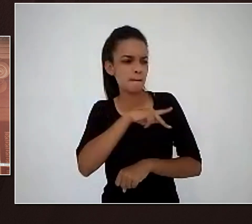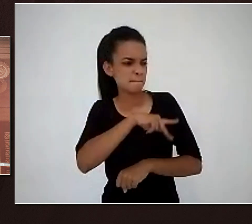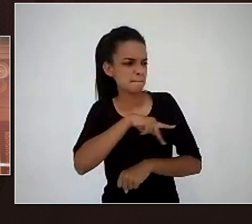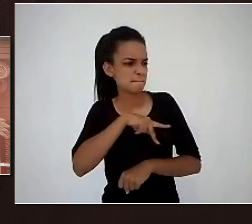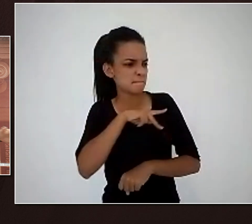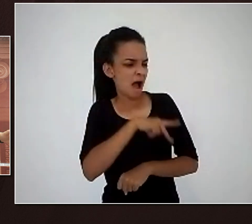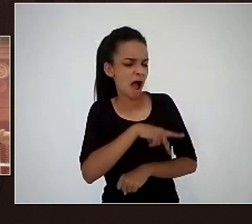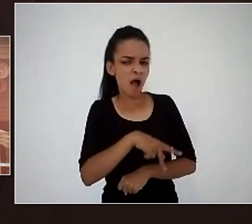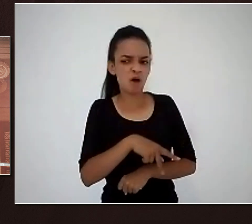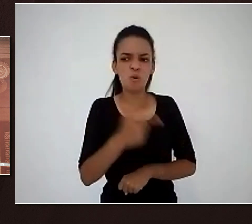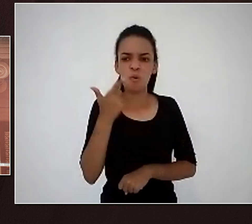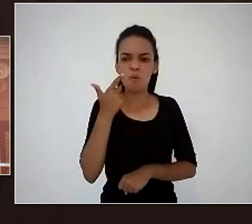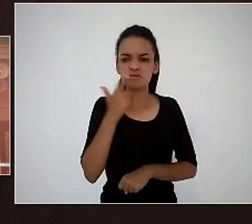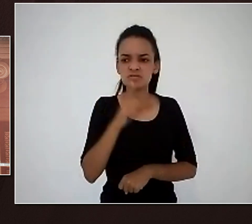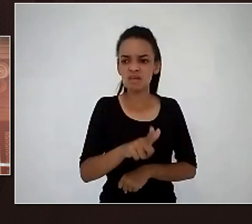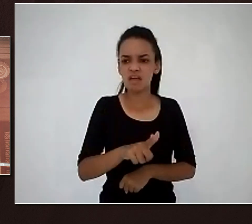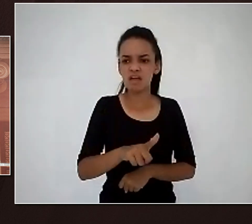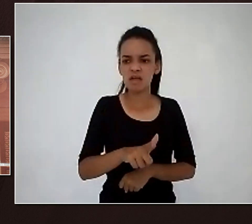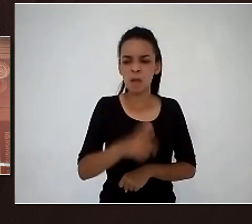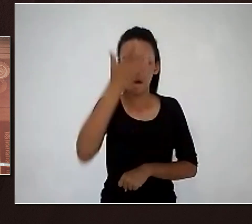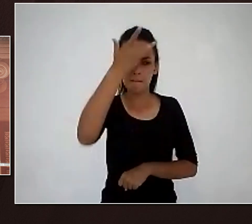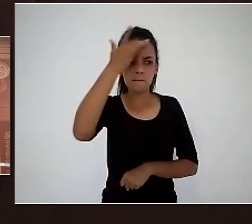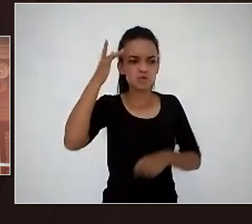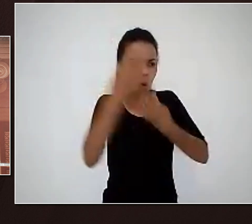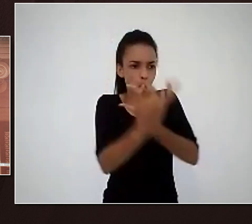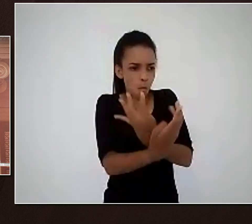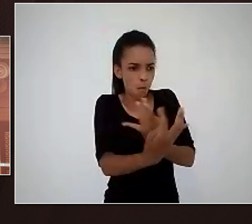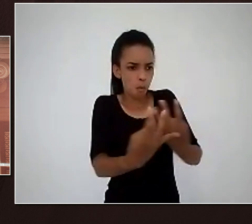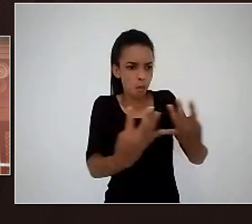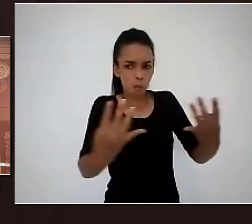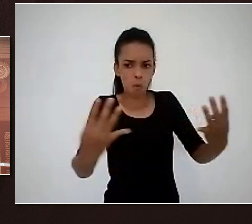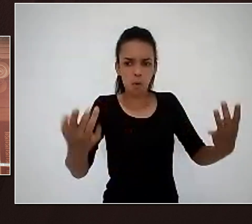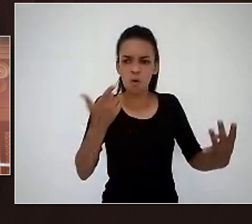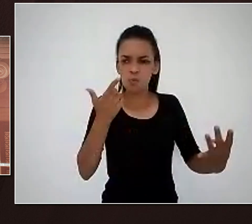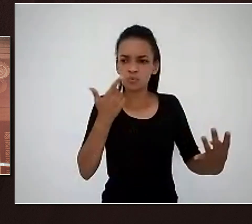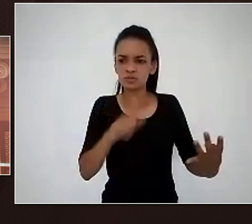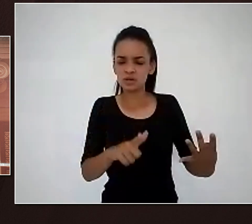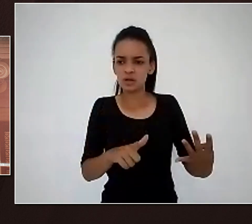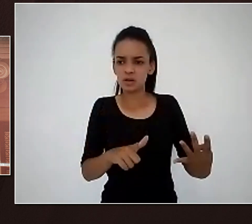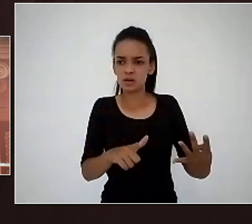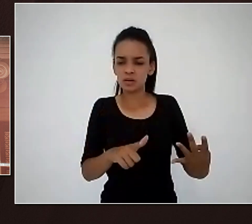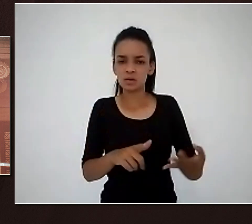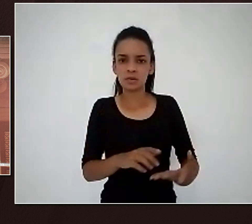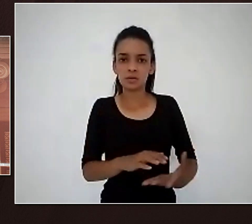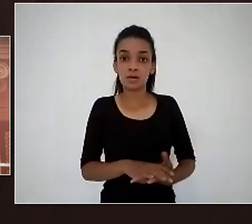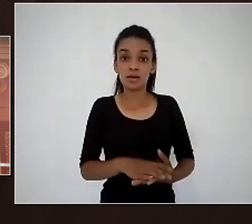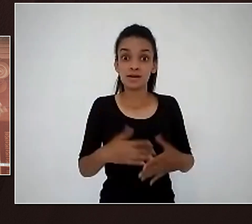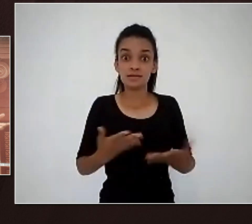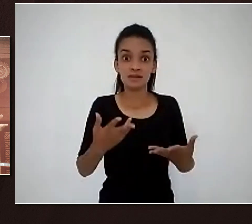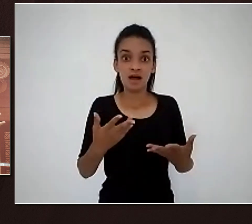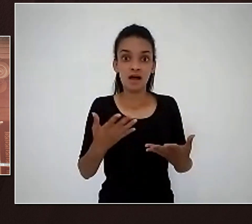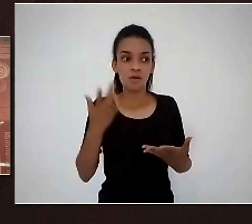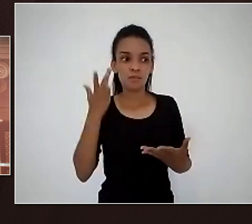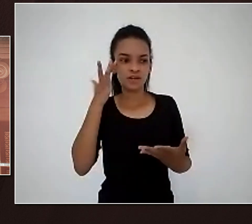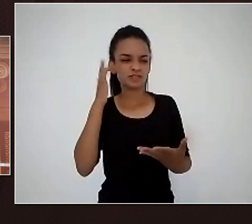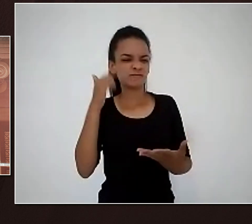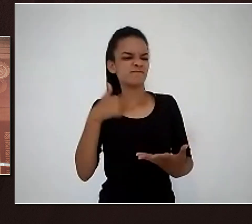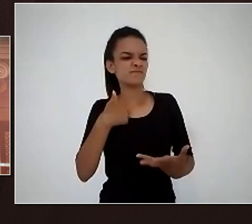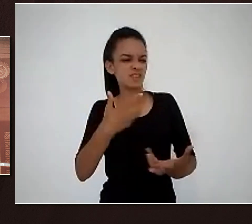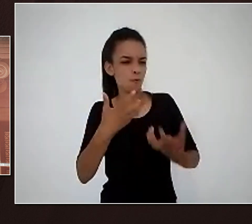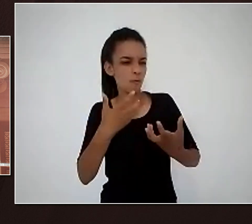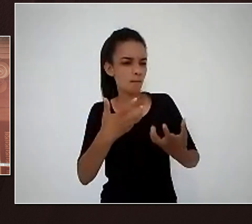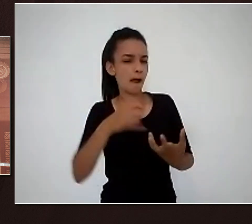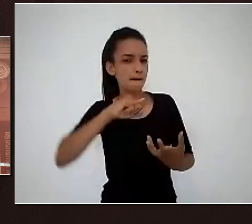né, correndo atrás dele por causa da palavra e tal, e eles viram isso como um mercado, né,